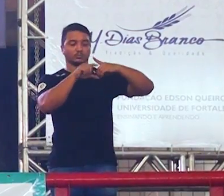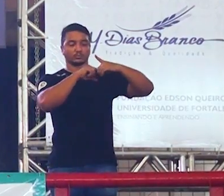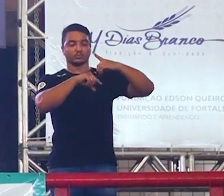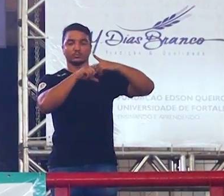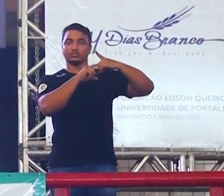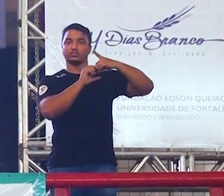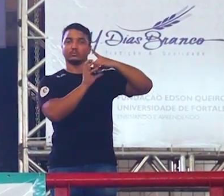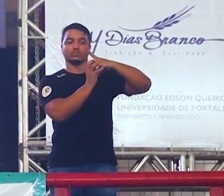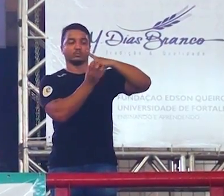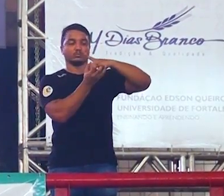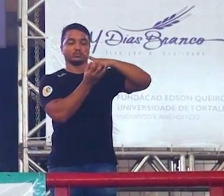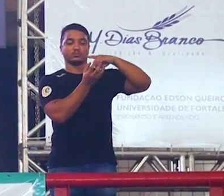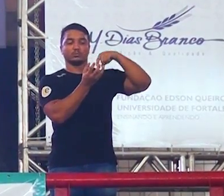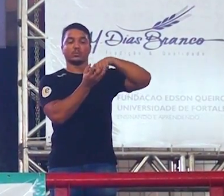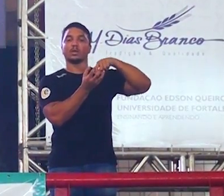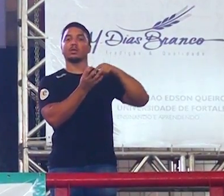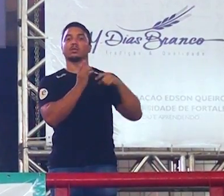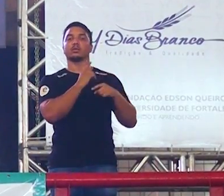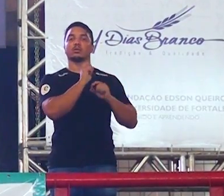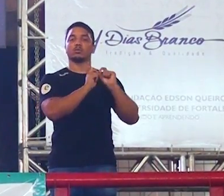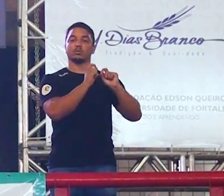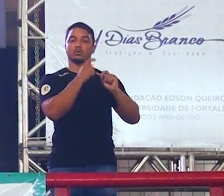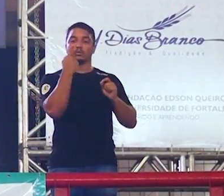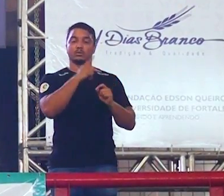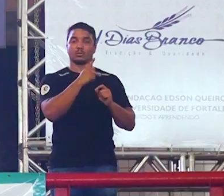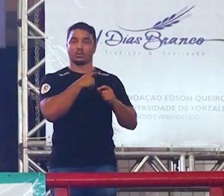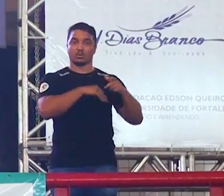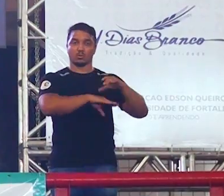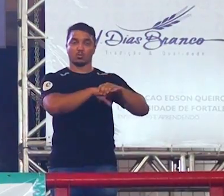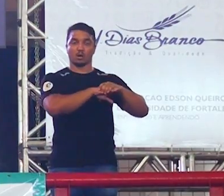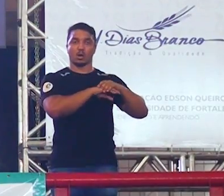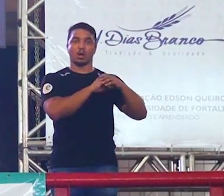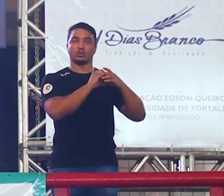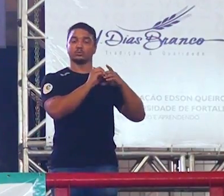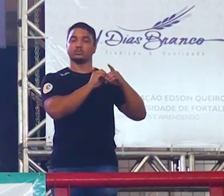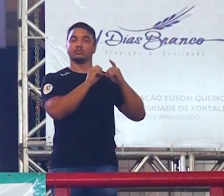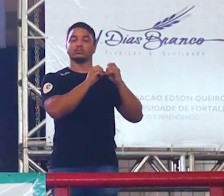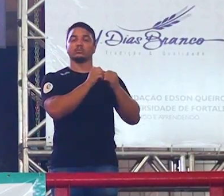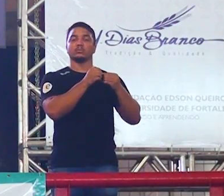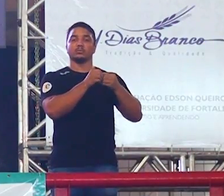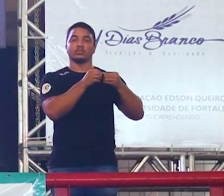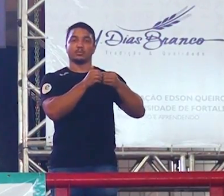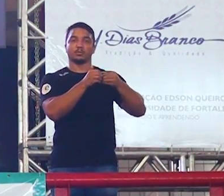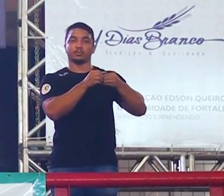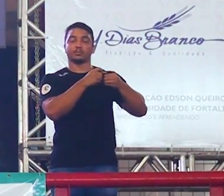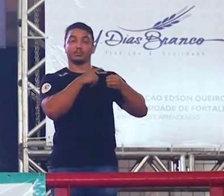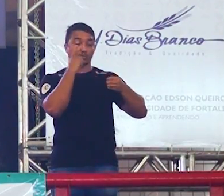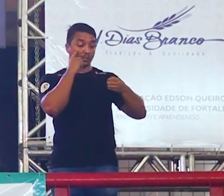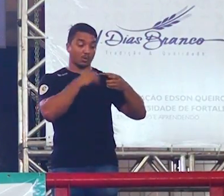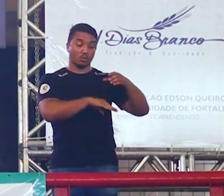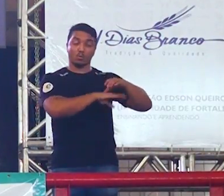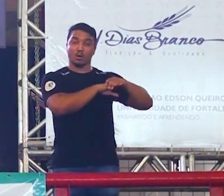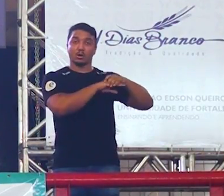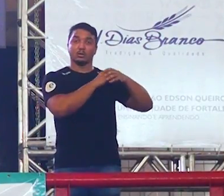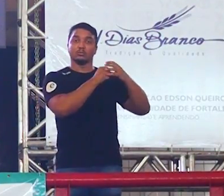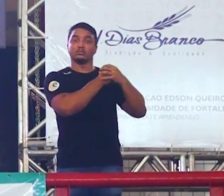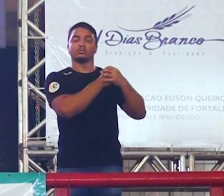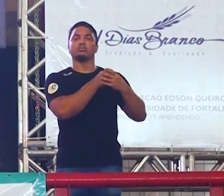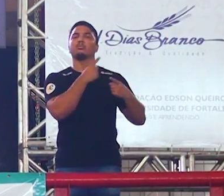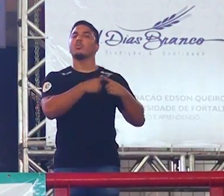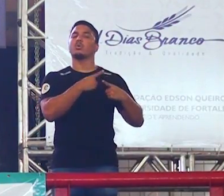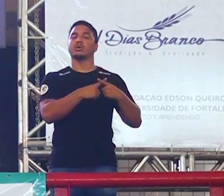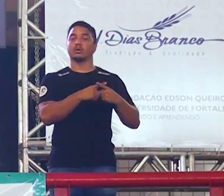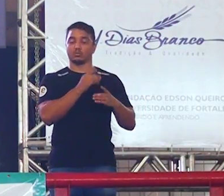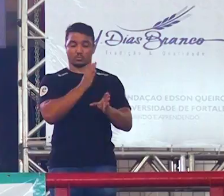é exatamente a bolsa que a qual vai abrigar os testículos. Essa bolsa vai abrigar os testículos, por